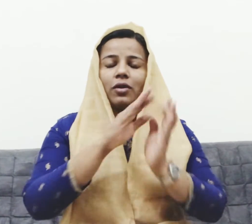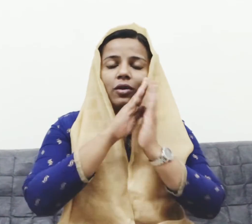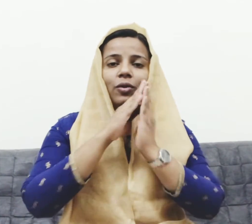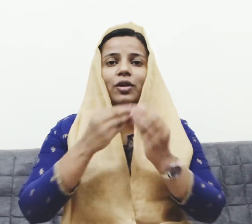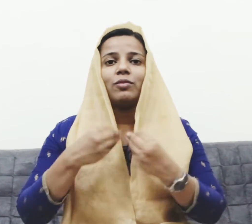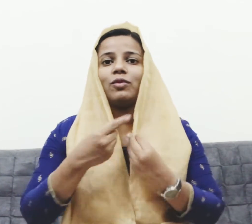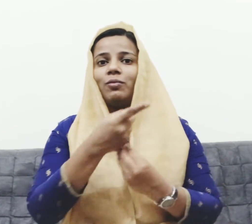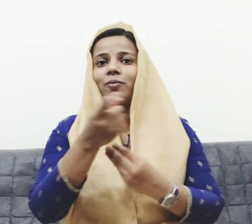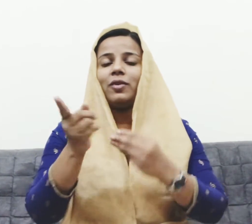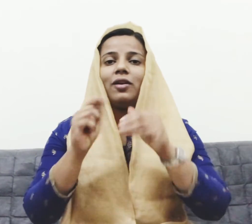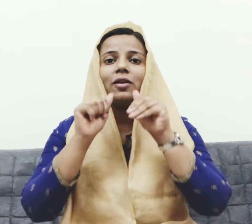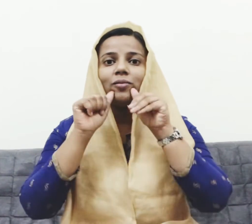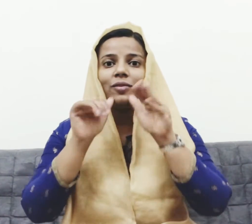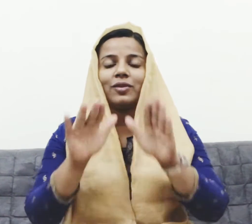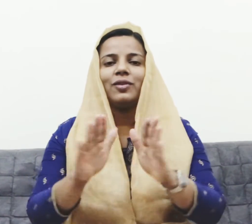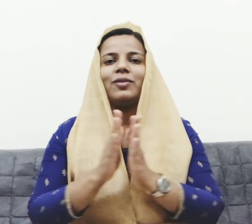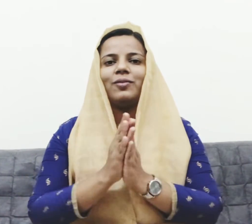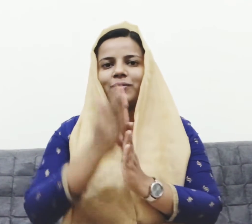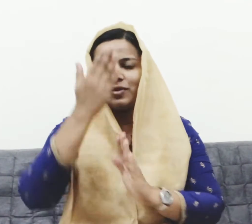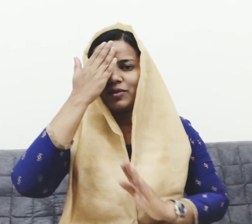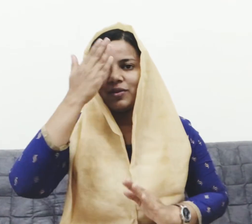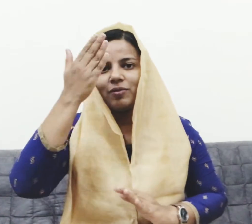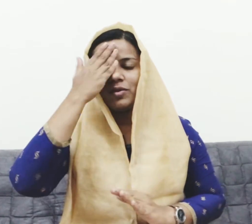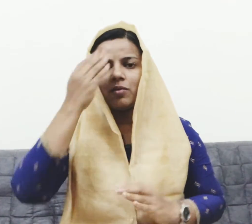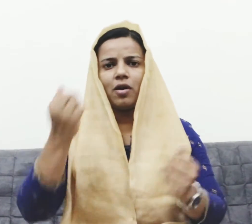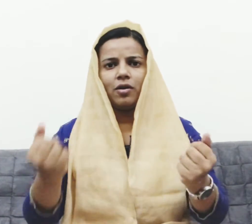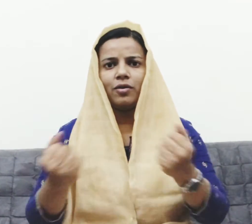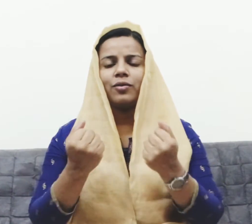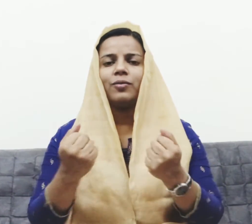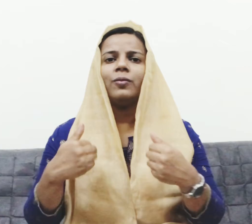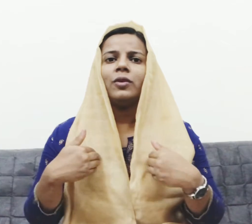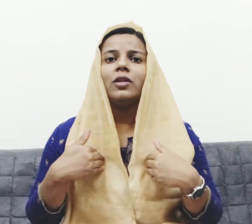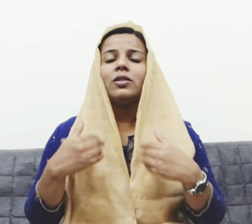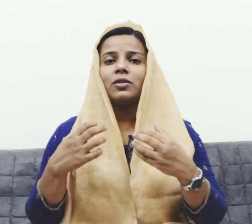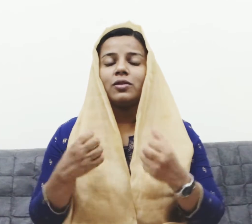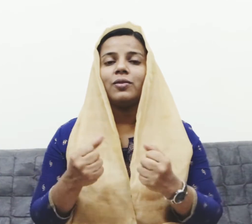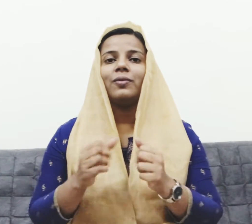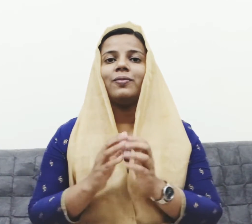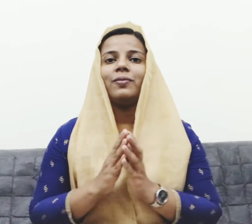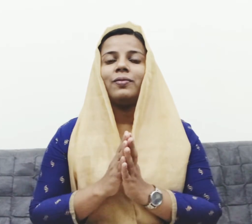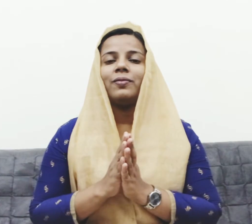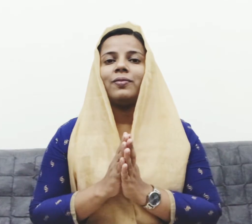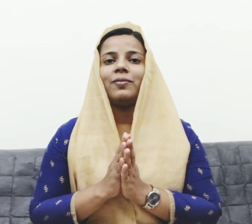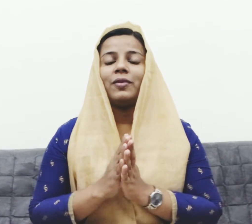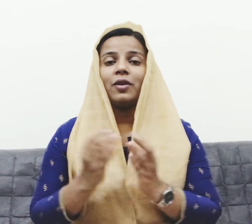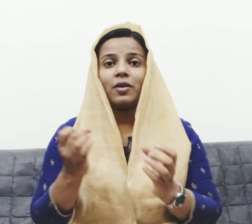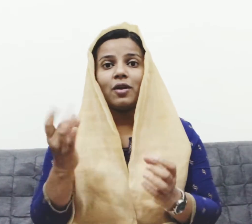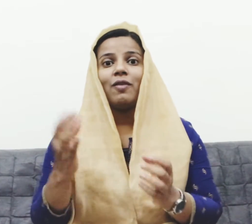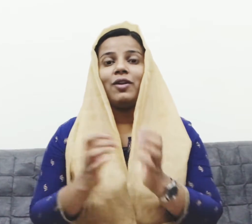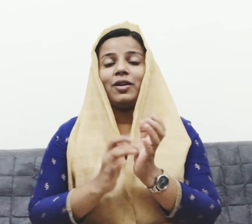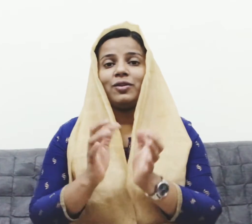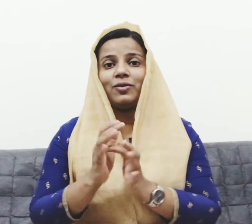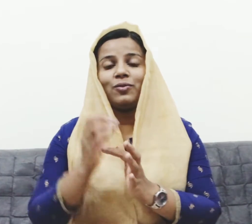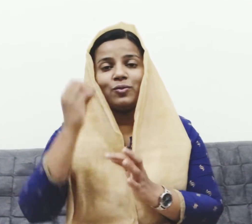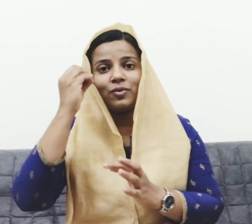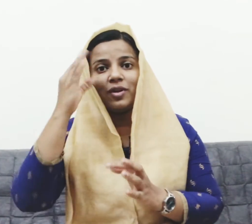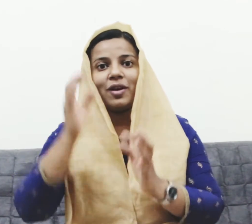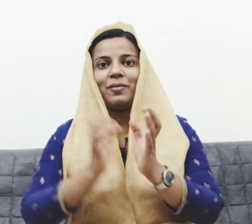നല്ല ഉറക്കം തന്ന് നമ്മളെ അനുഗ്രഹിച്ചു. സ്തോത്രം, സ്തോത്രം, സ്തോത്രം. ആരോഗ്യത്തോടെ, സൗഖ്യത്തോടെ രാവിലെ ഉണരുവാൻ കർത്താവ് നമുക്ക്